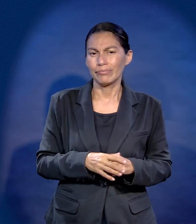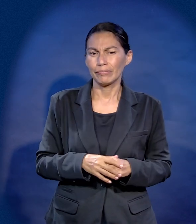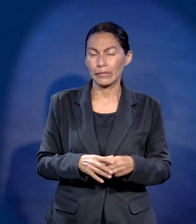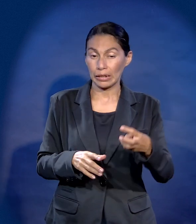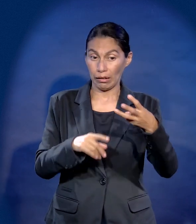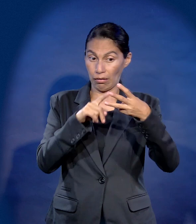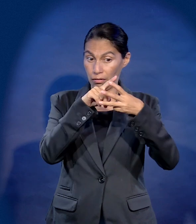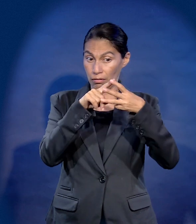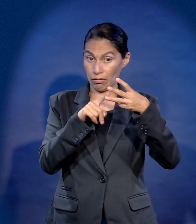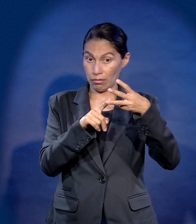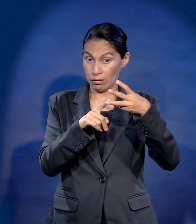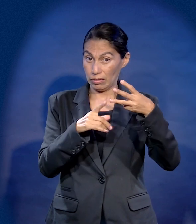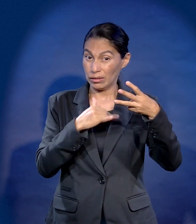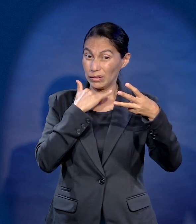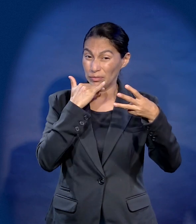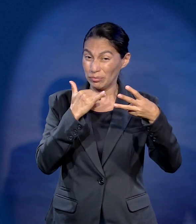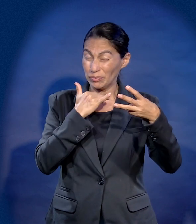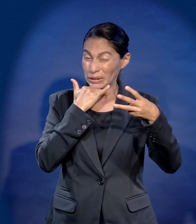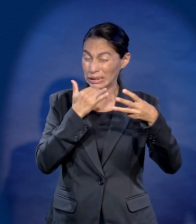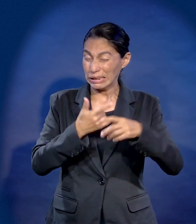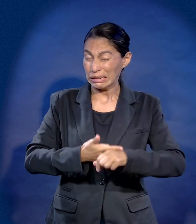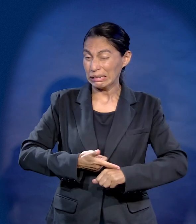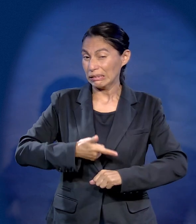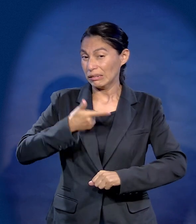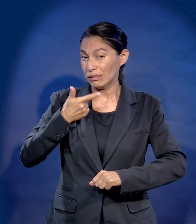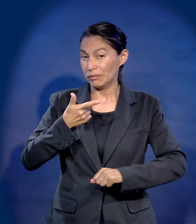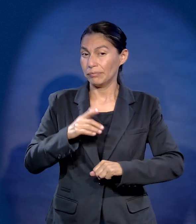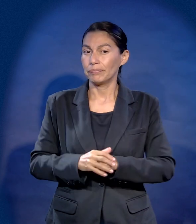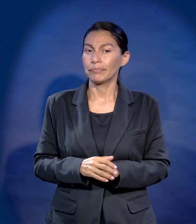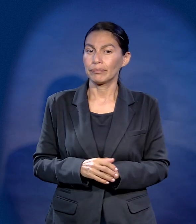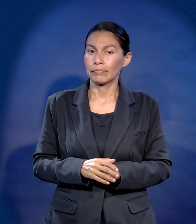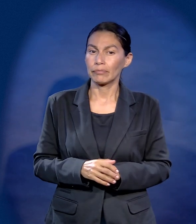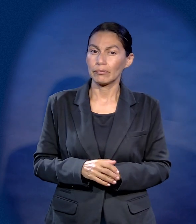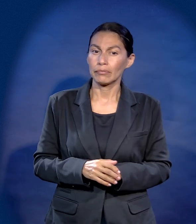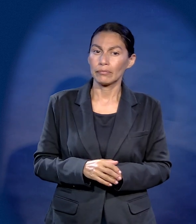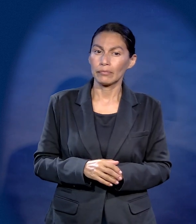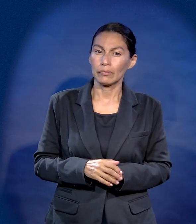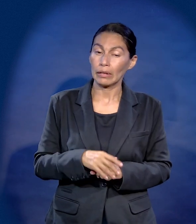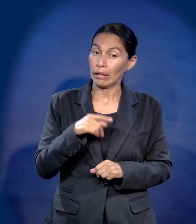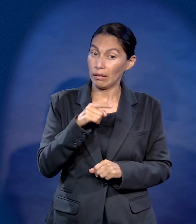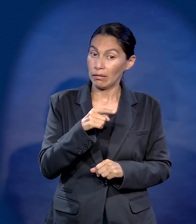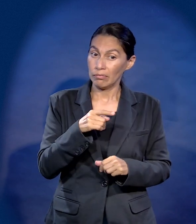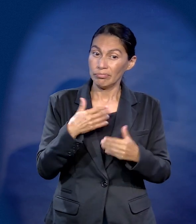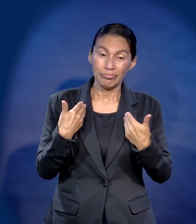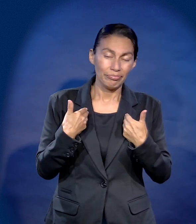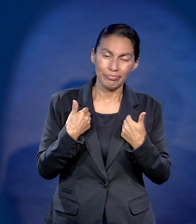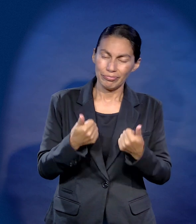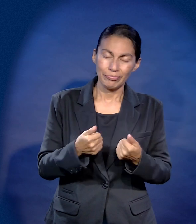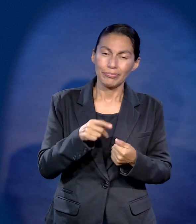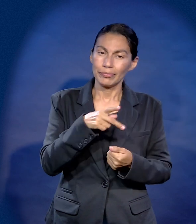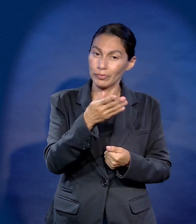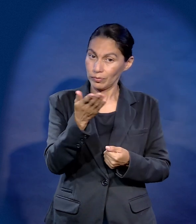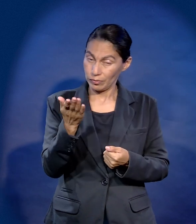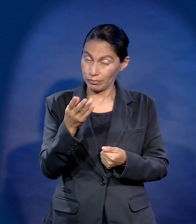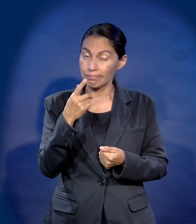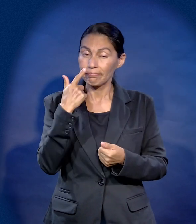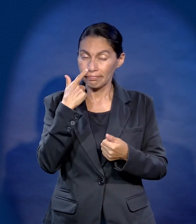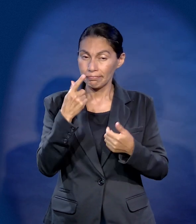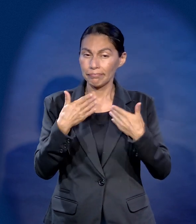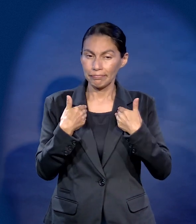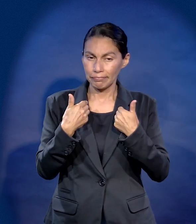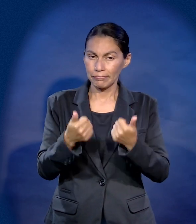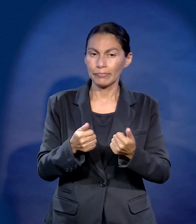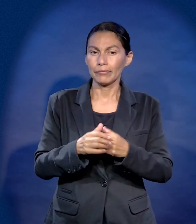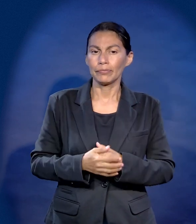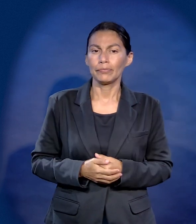pasaría. Él cometió tres errores graves esa noche, de los cuales nunca se percató,